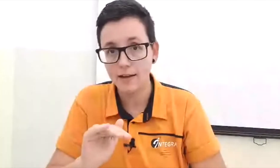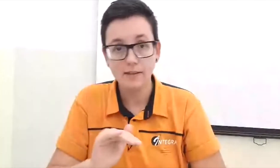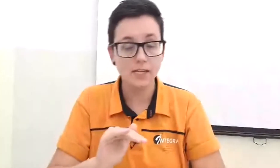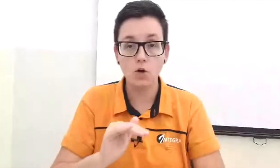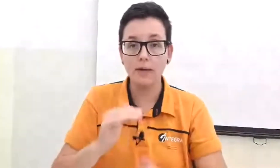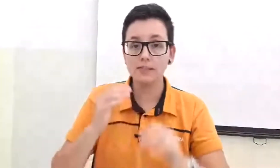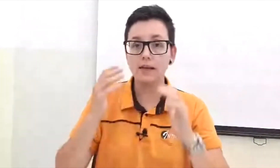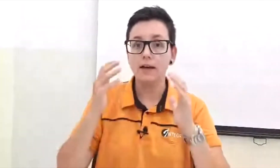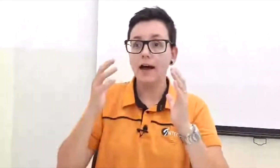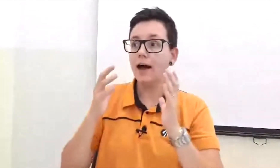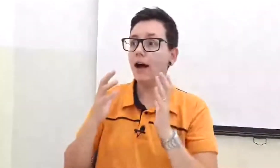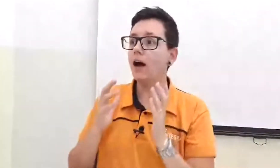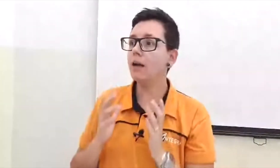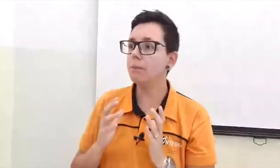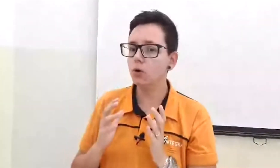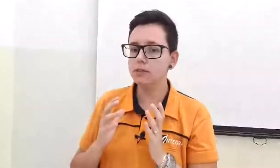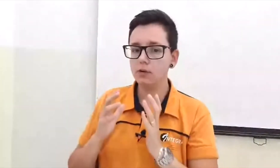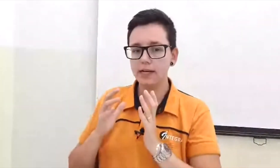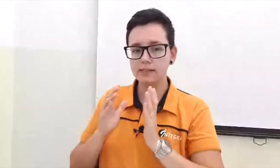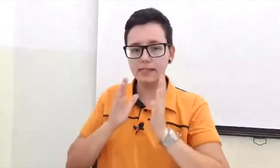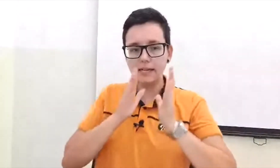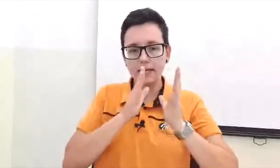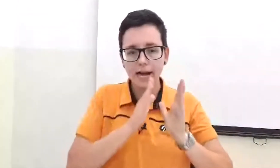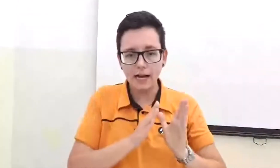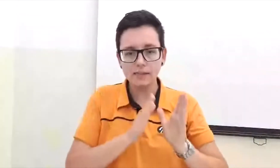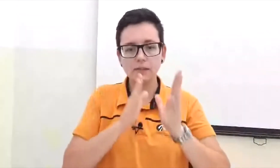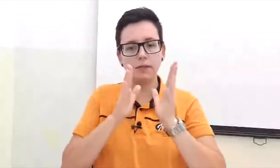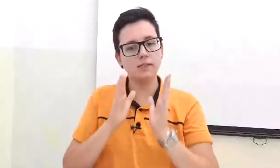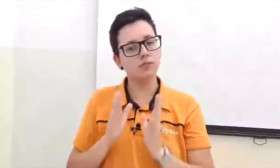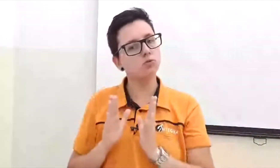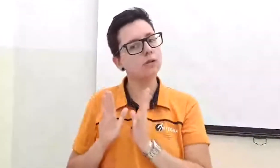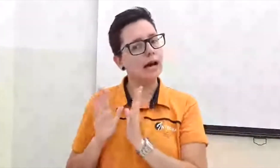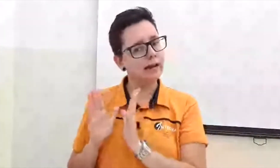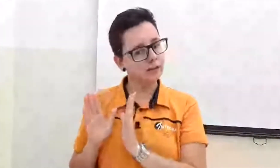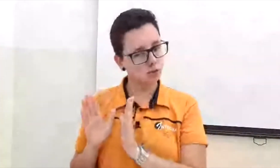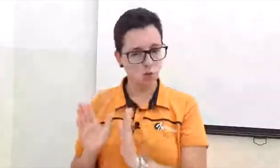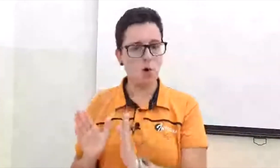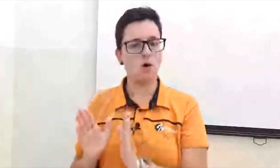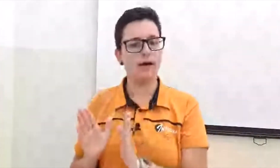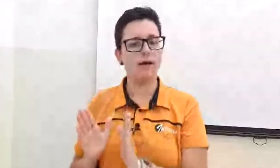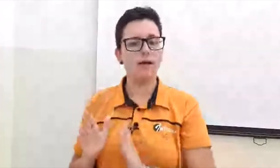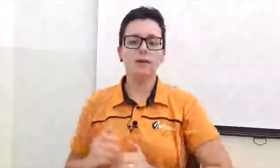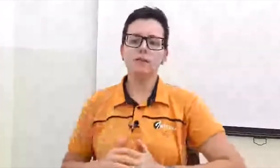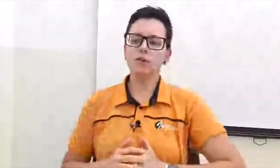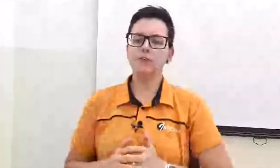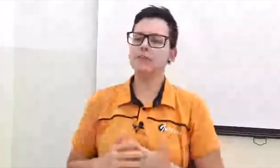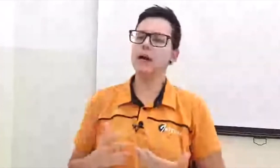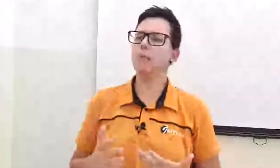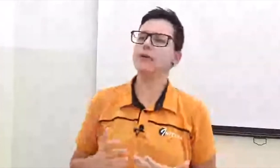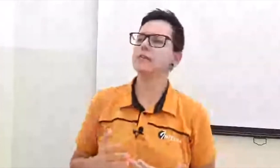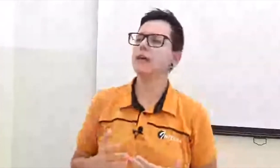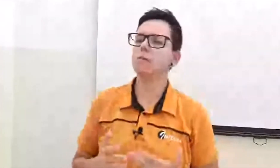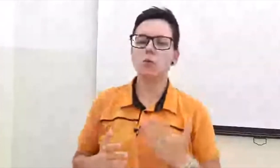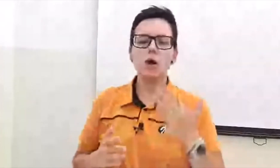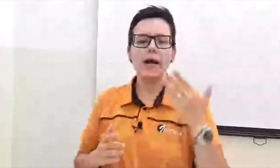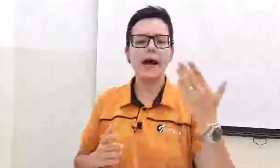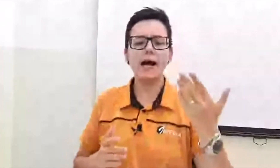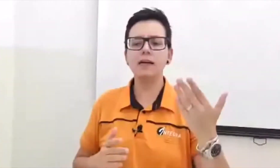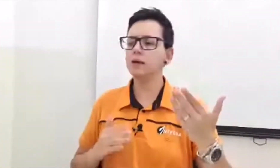Você começa pronto, então quer dizer que casa mais estudar é escola. Se eu fizer, por exemplo, casa